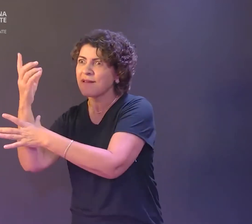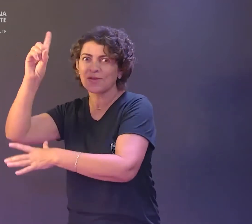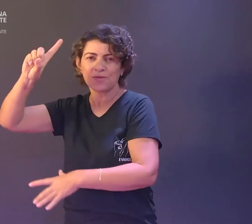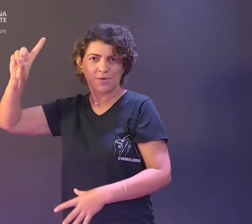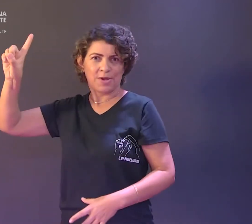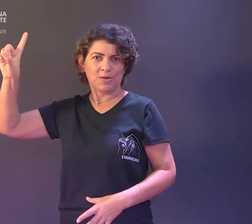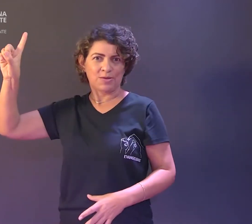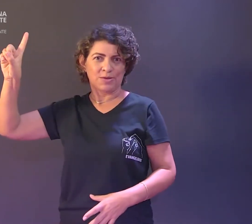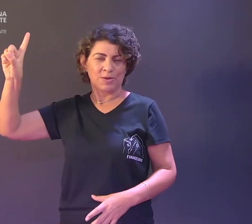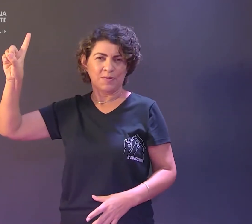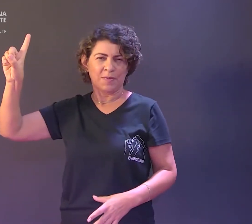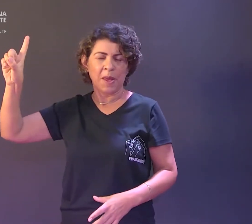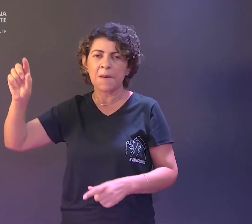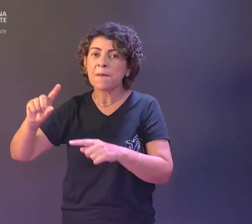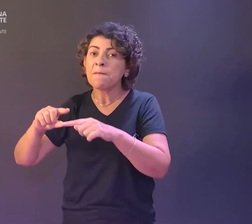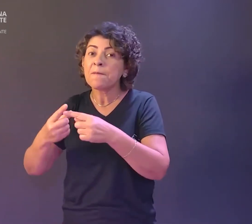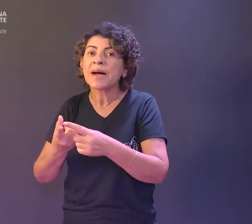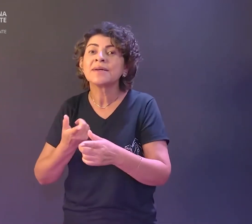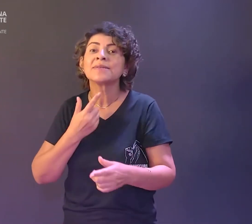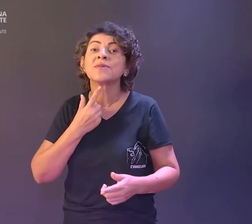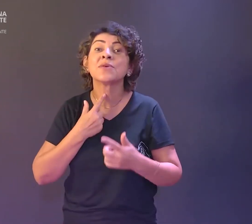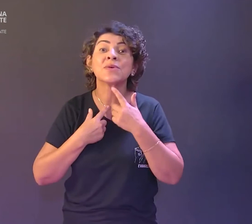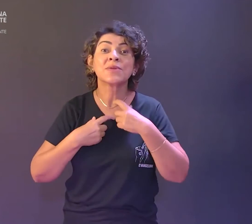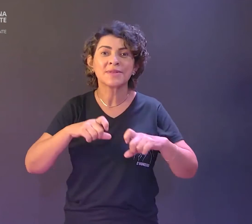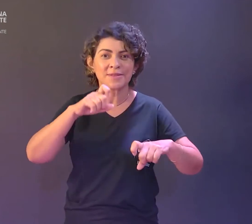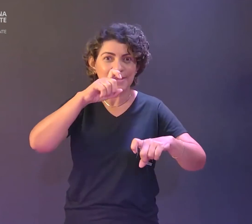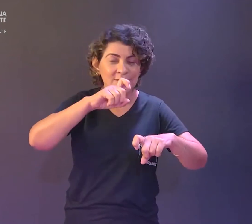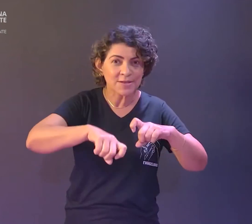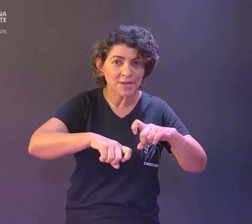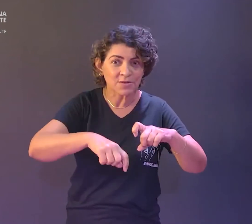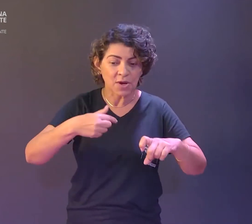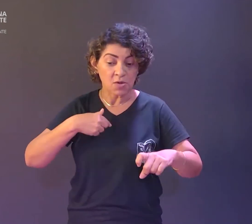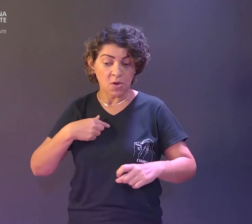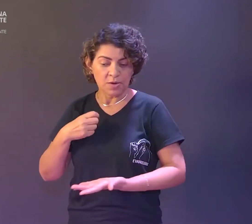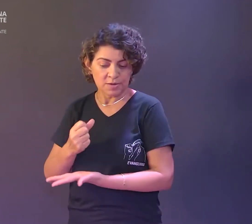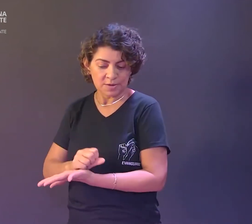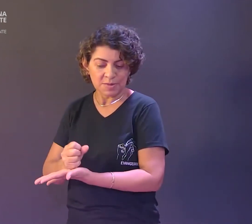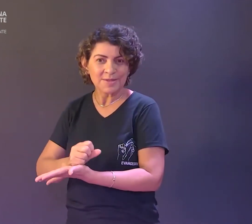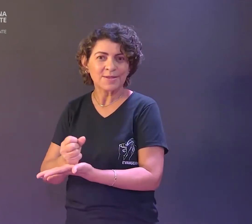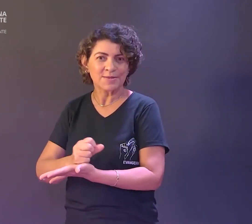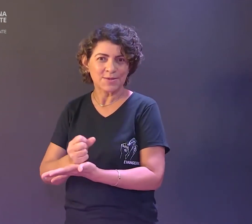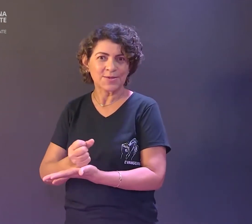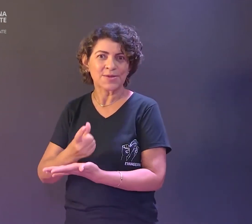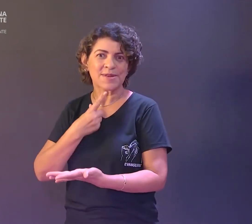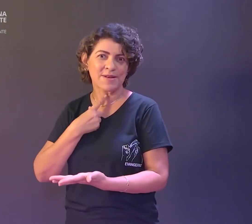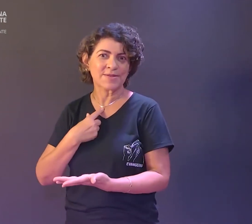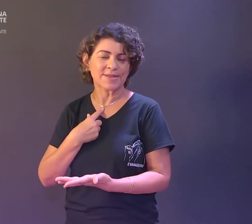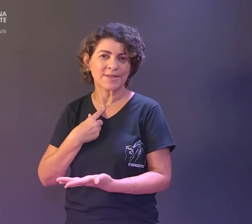Entretanto, ele foi colocado debaixo do nosso controle para ser desfrutado dentro do casamento.